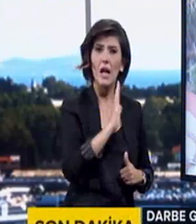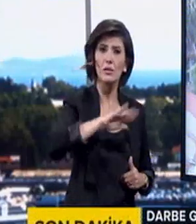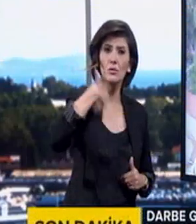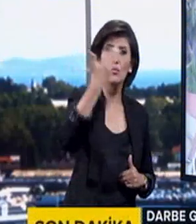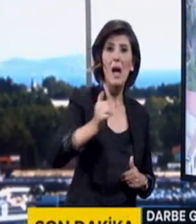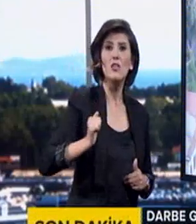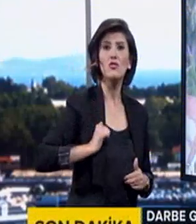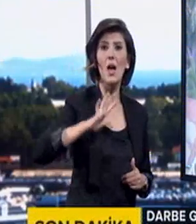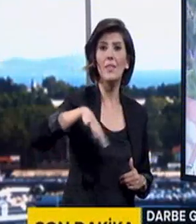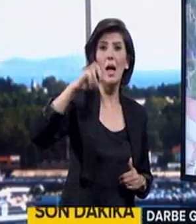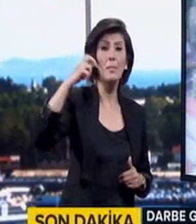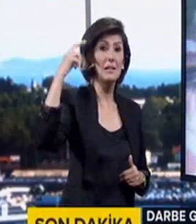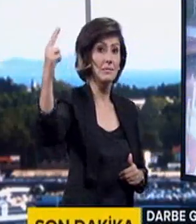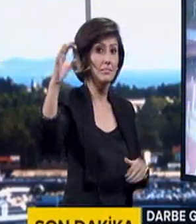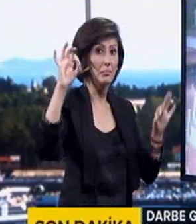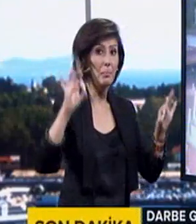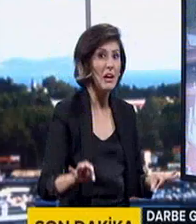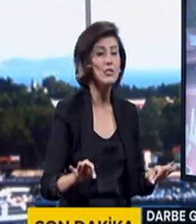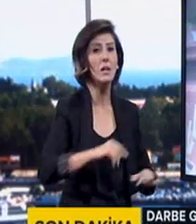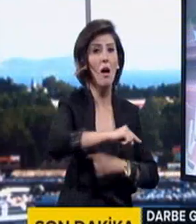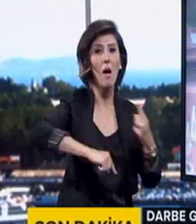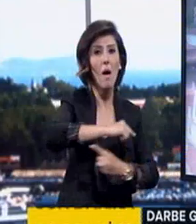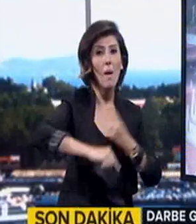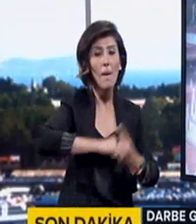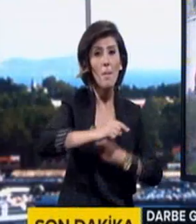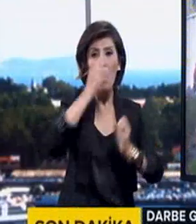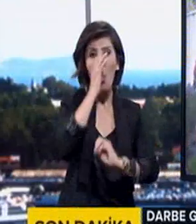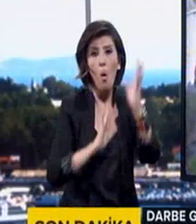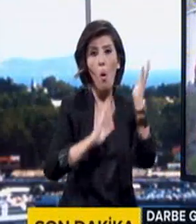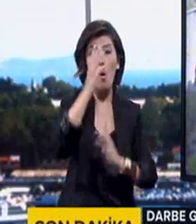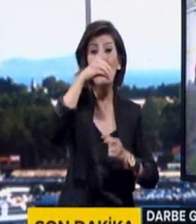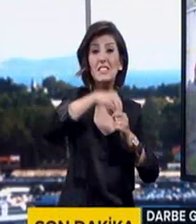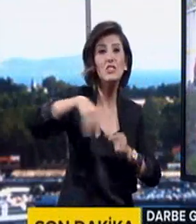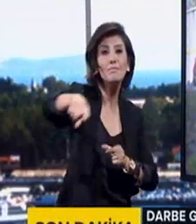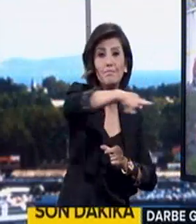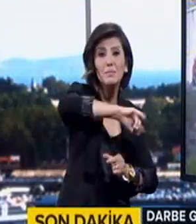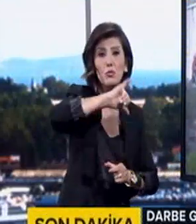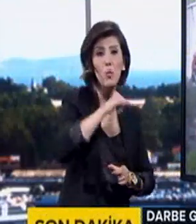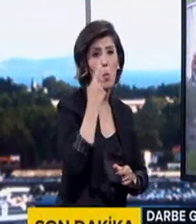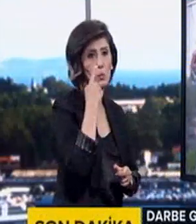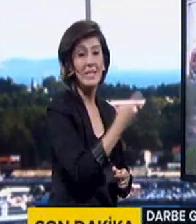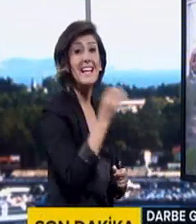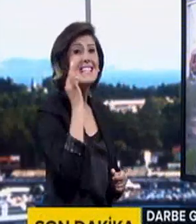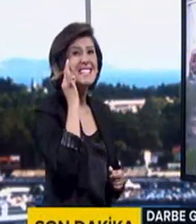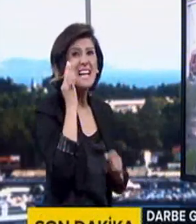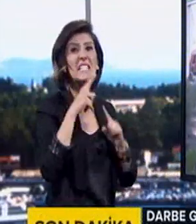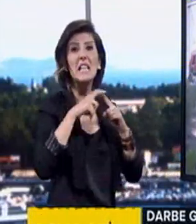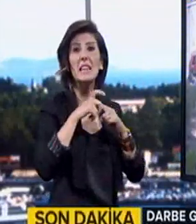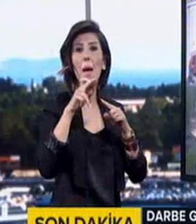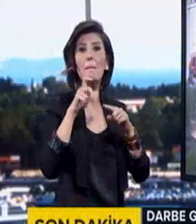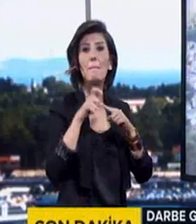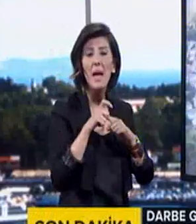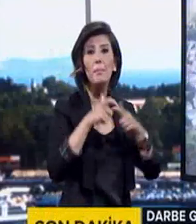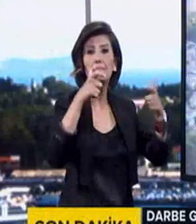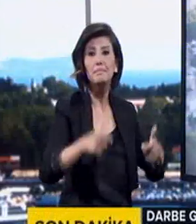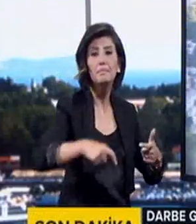saldırı sonrası jandarma tarafından başlatılan arama çalışmaları ormanlık alanda yoğunlaştı. Sakıztepe mevkiinde